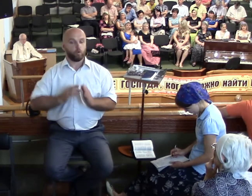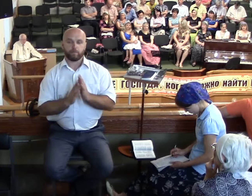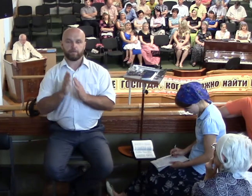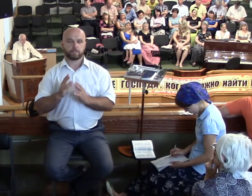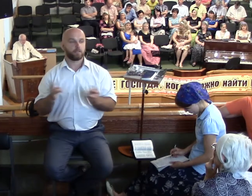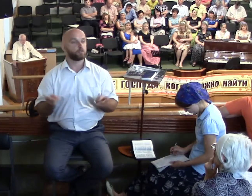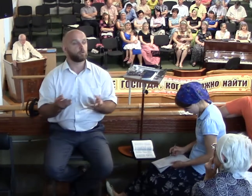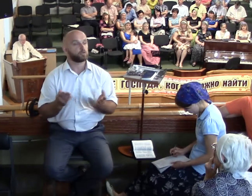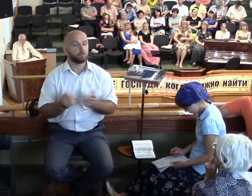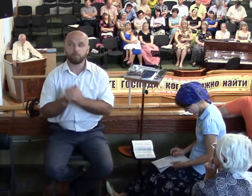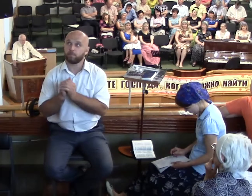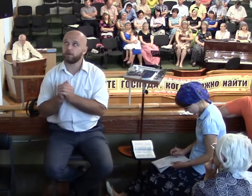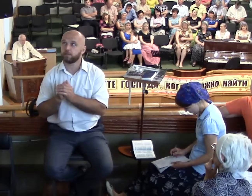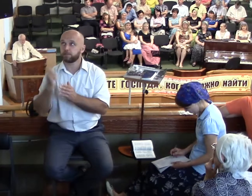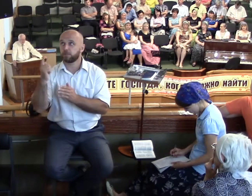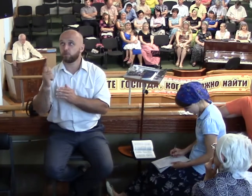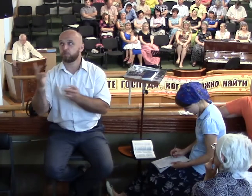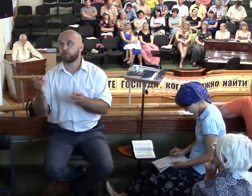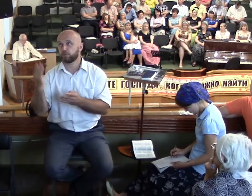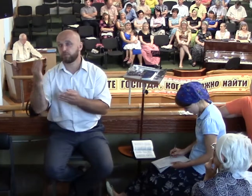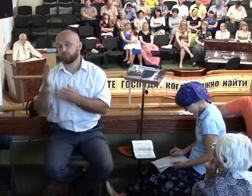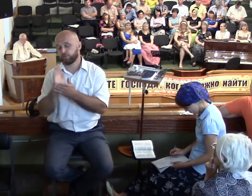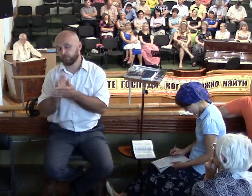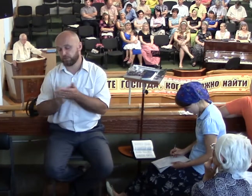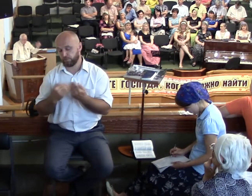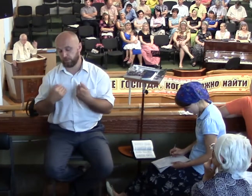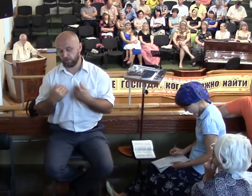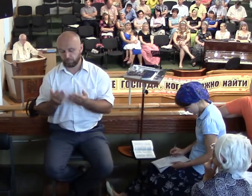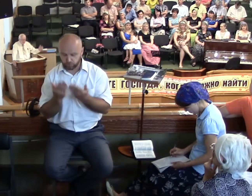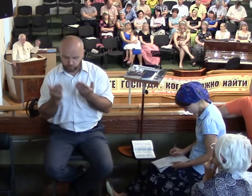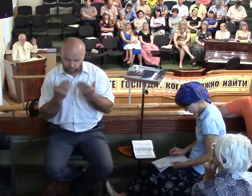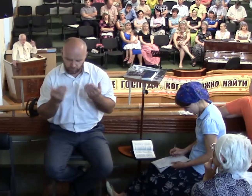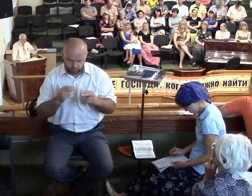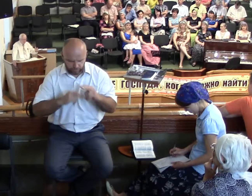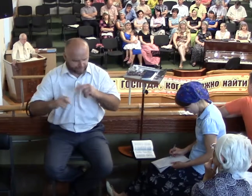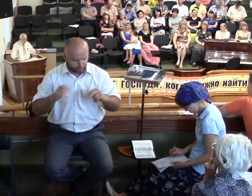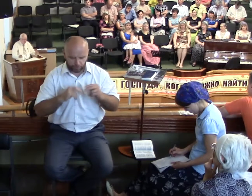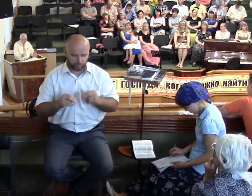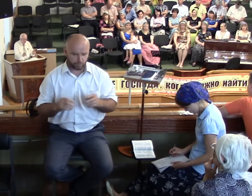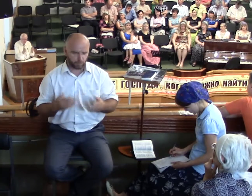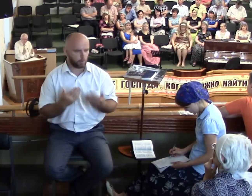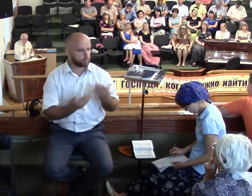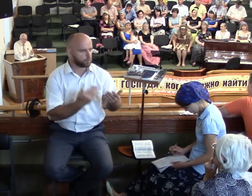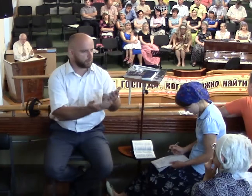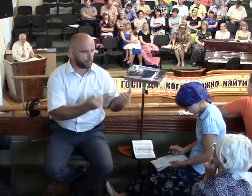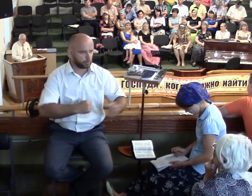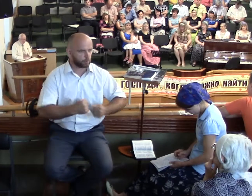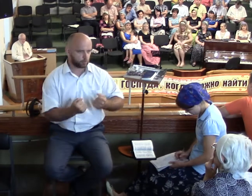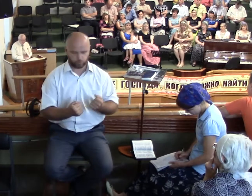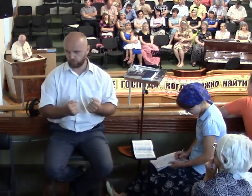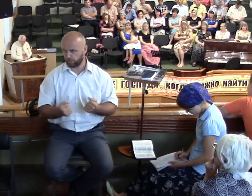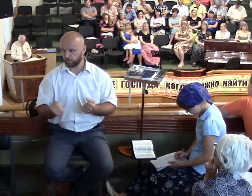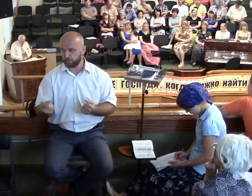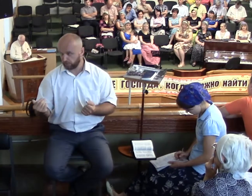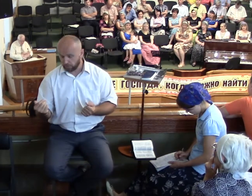так далее. Да, Он даст. Да, Он Отец, да, Он заботливый, да, Он верный и так дальше. Но у Него есть цель.